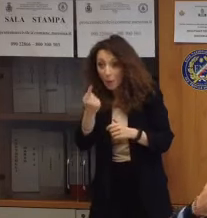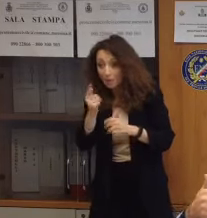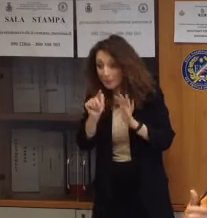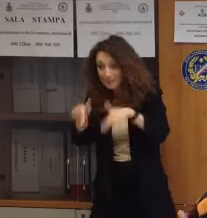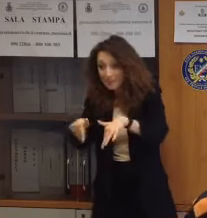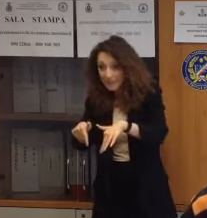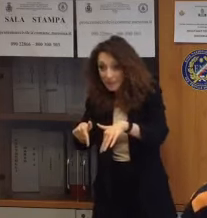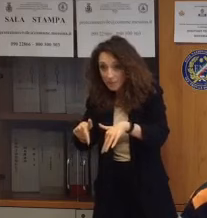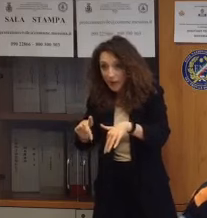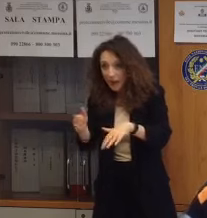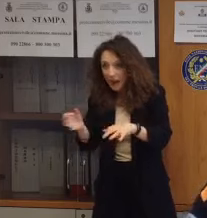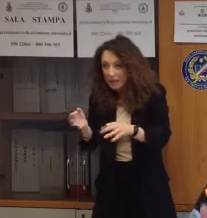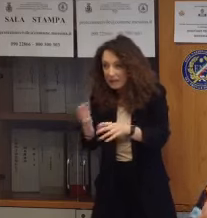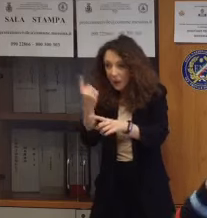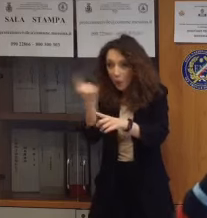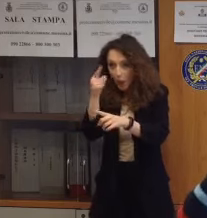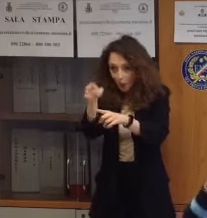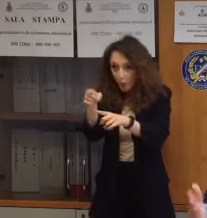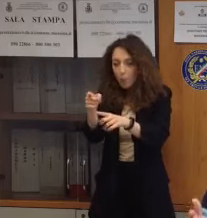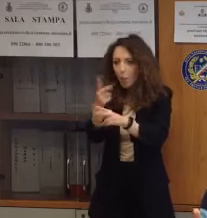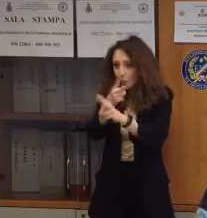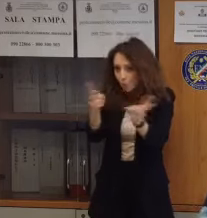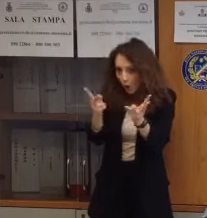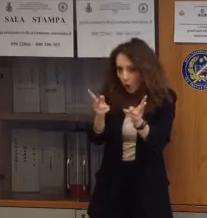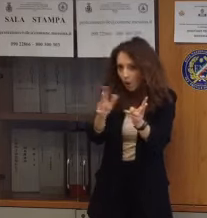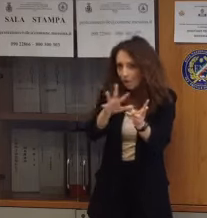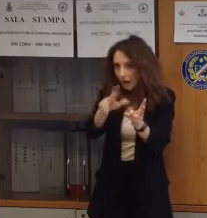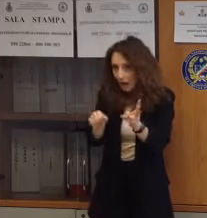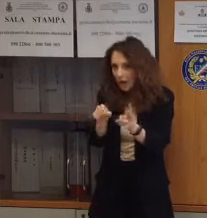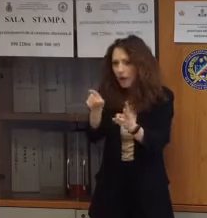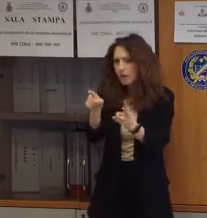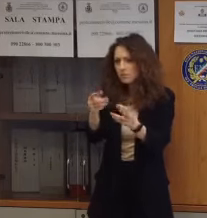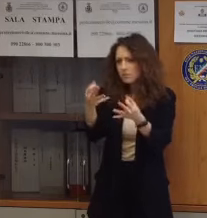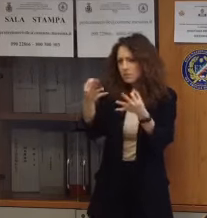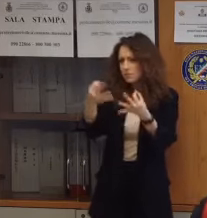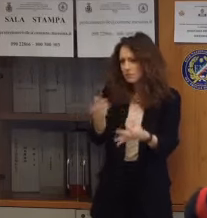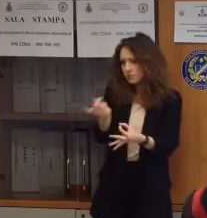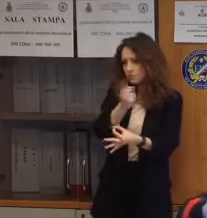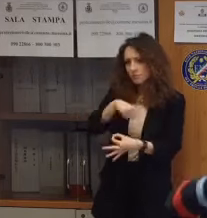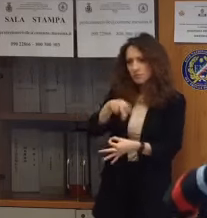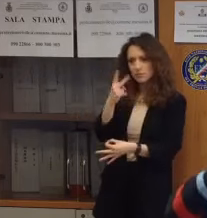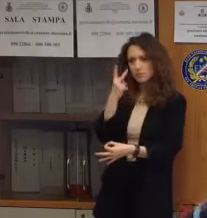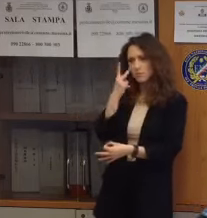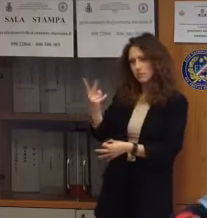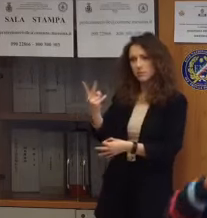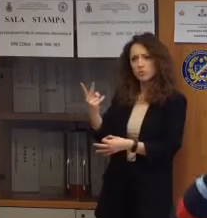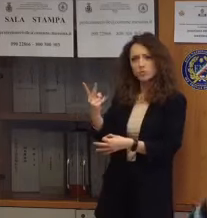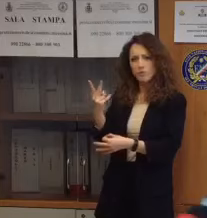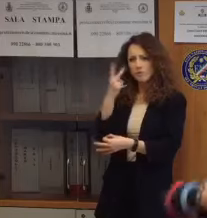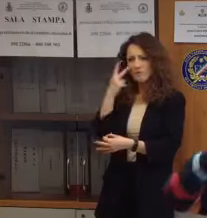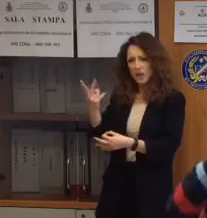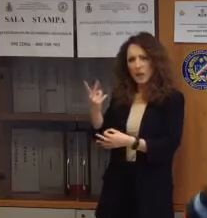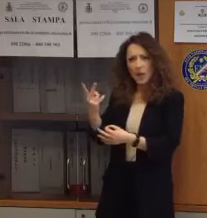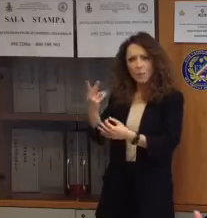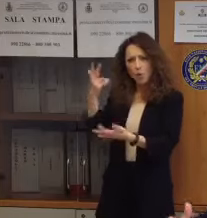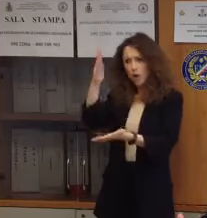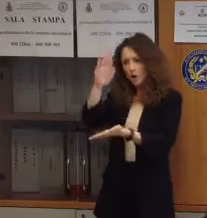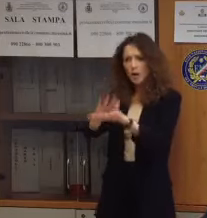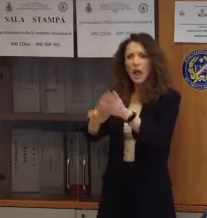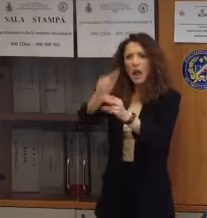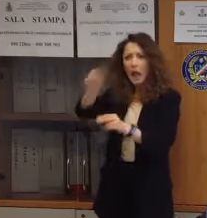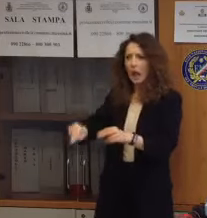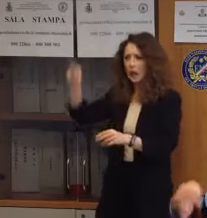prima settimana verrà beccato e fatto fuori da qualunque